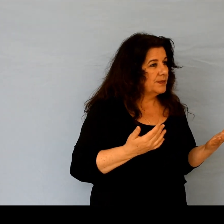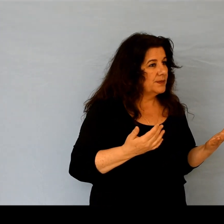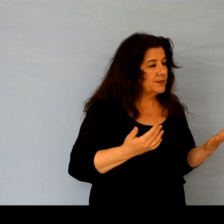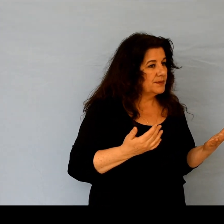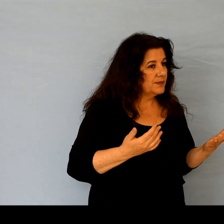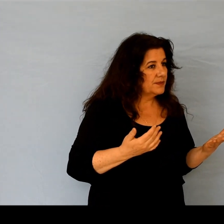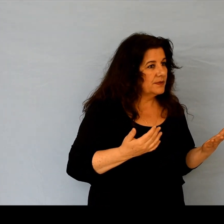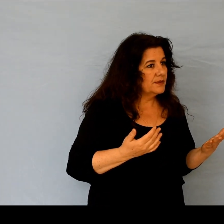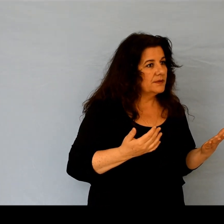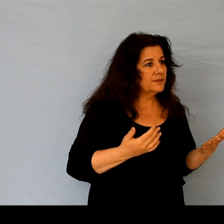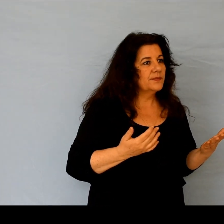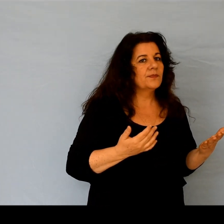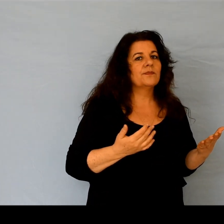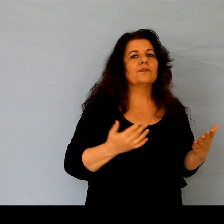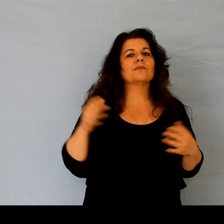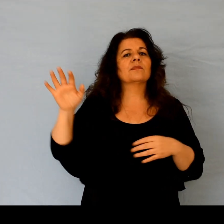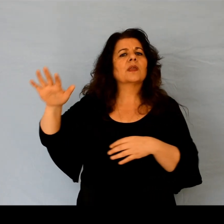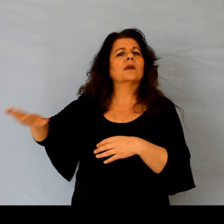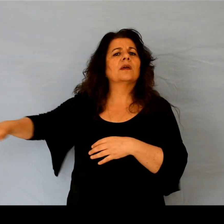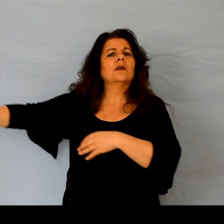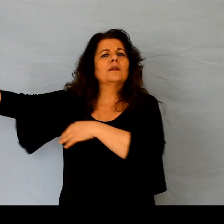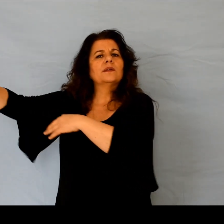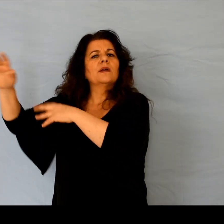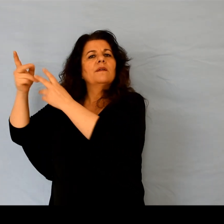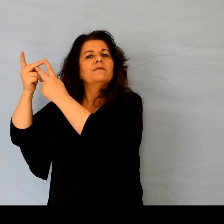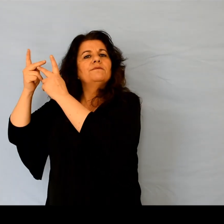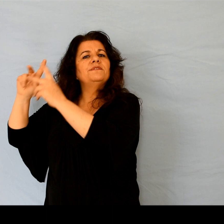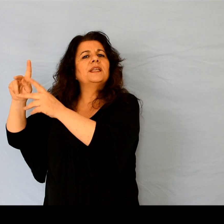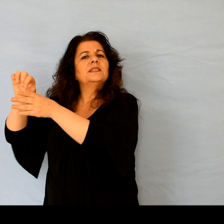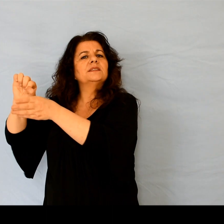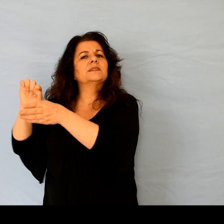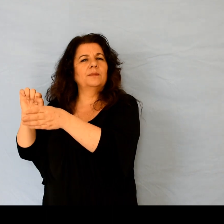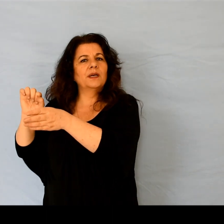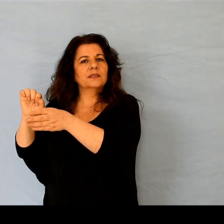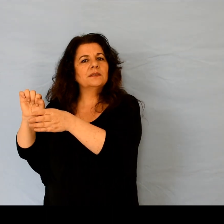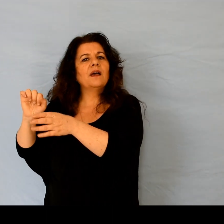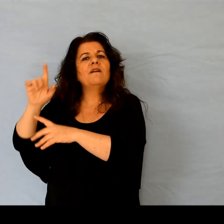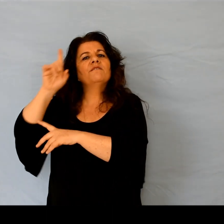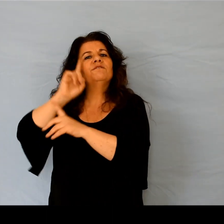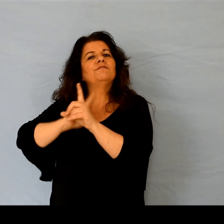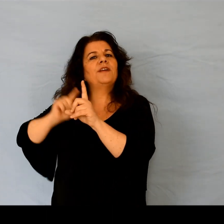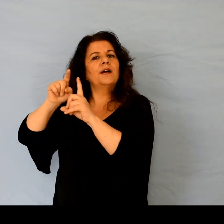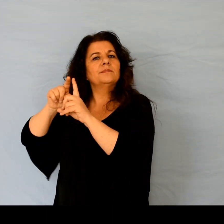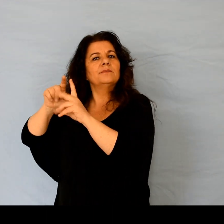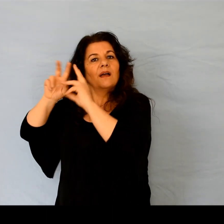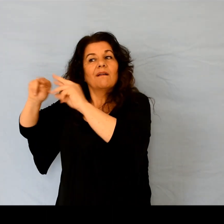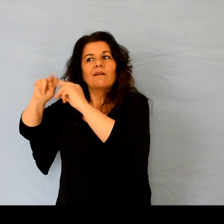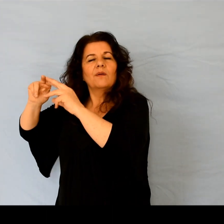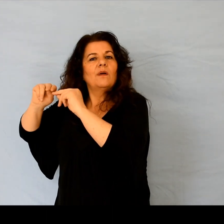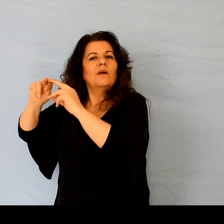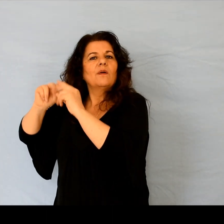Beaucoup de Samaritains de cette ville crurent en Jésus à cause de la parole de la femme qui rendait ce